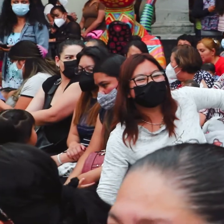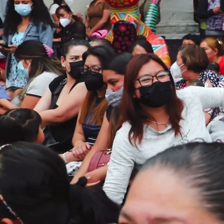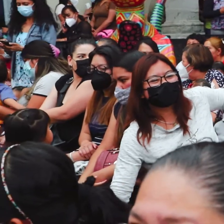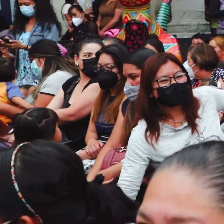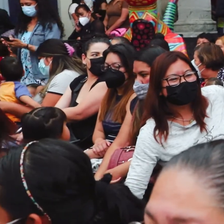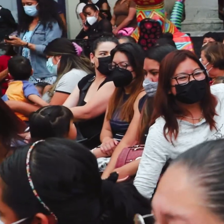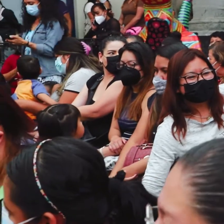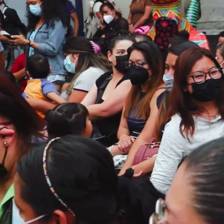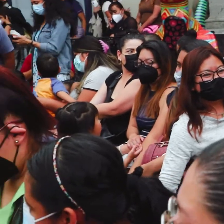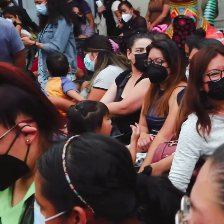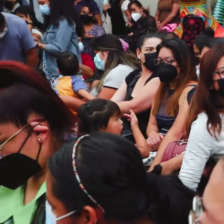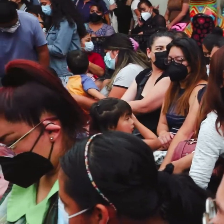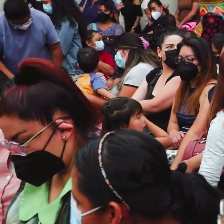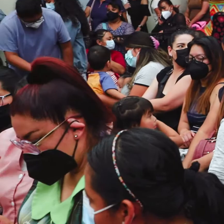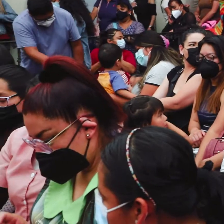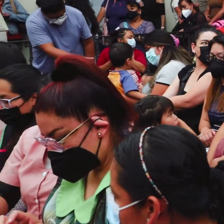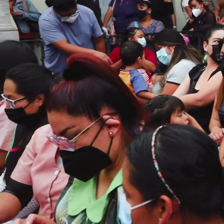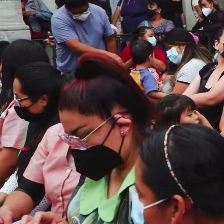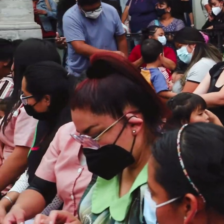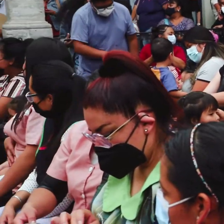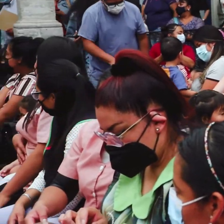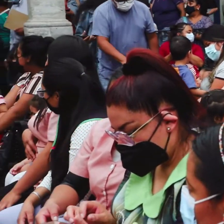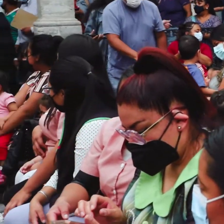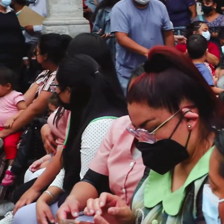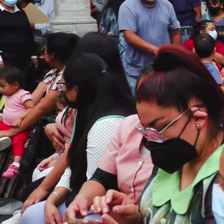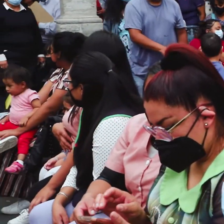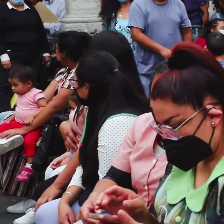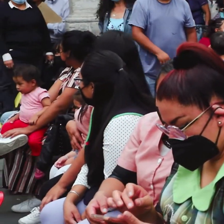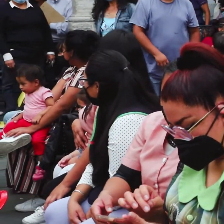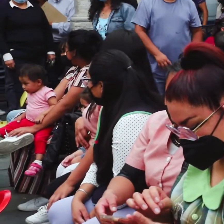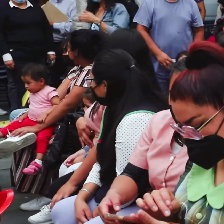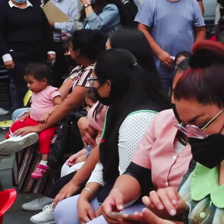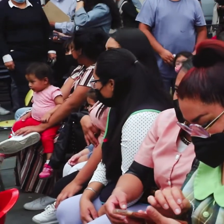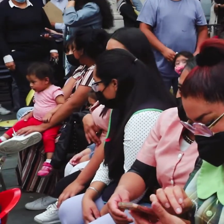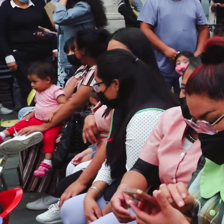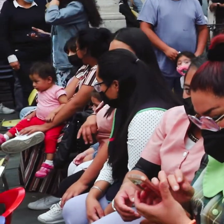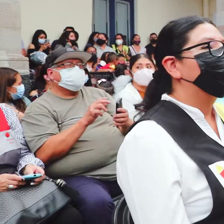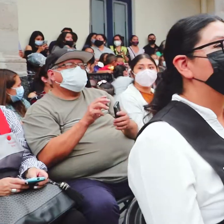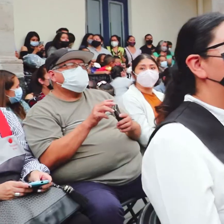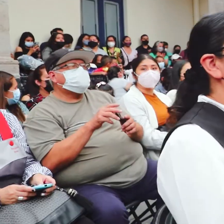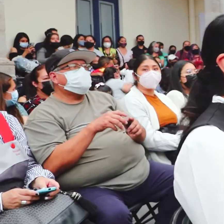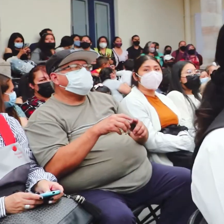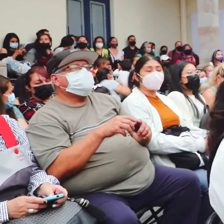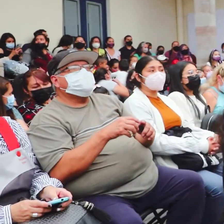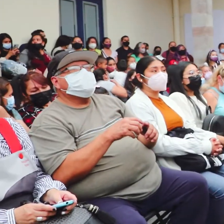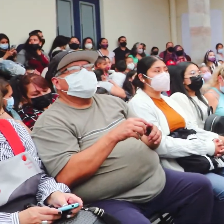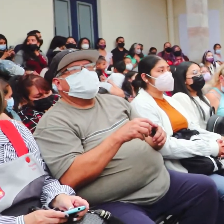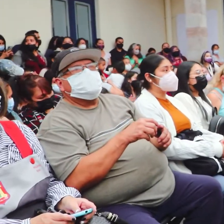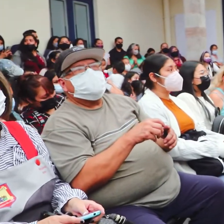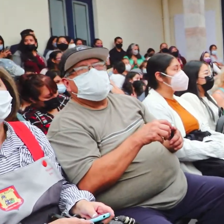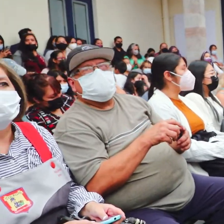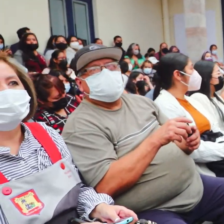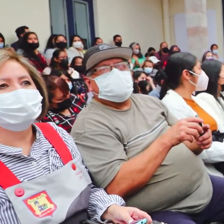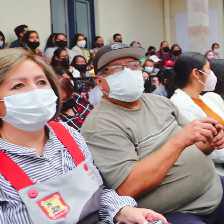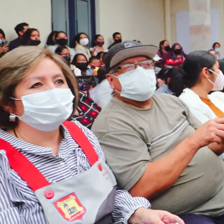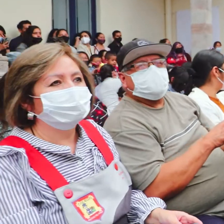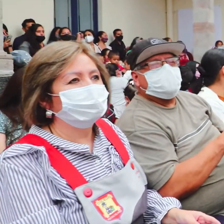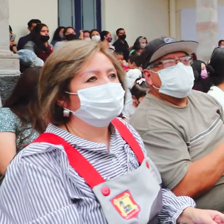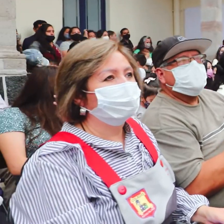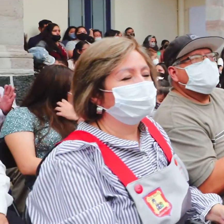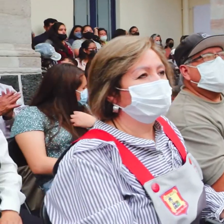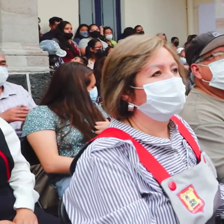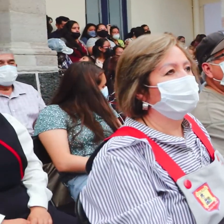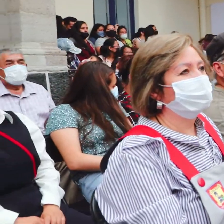vas a arrepentir por varias cosas. Primero, porque este programa sí cambia